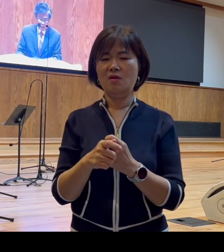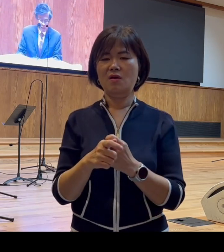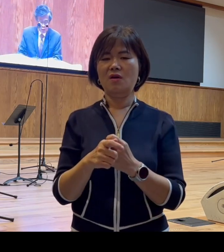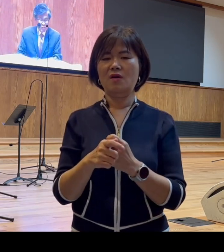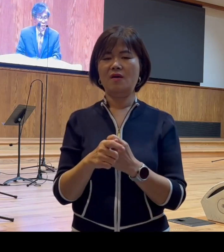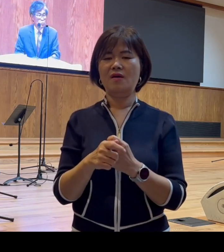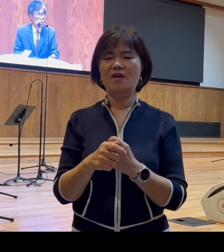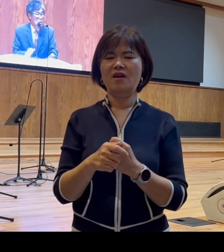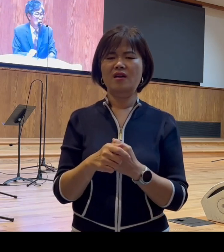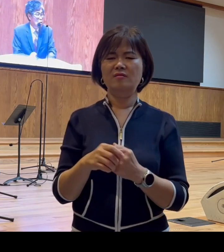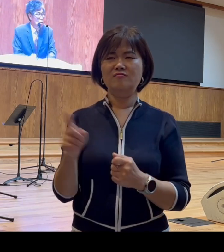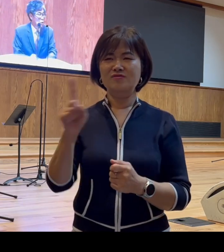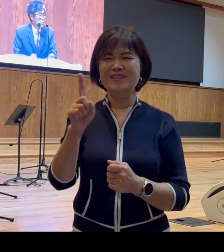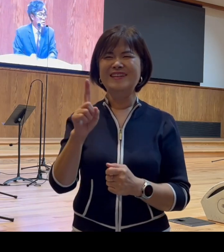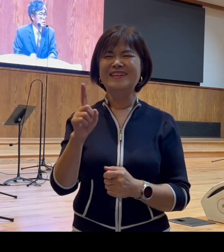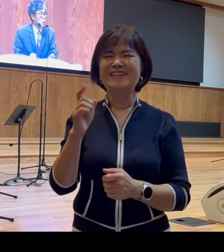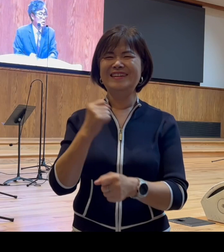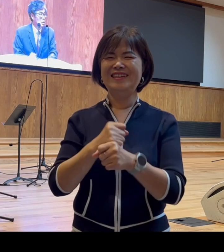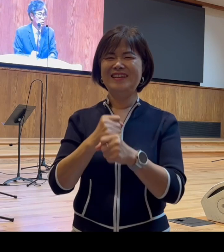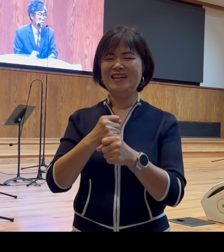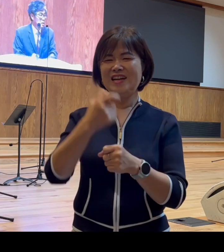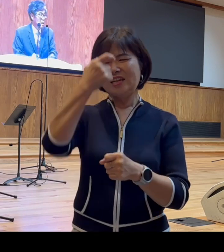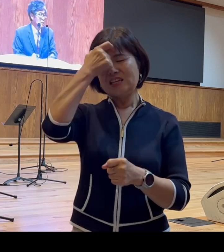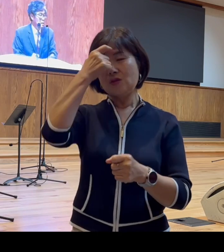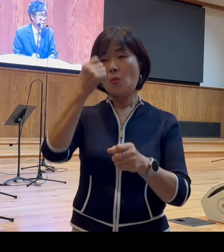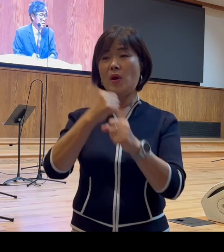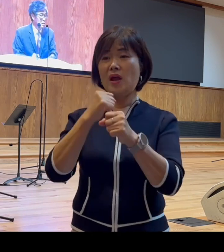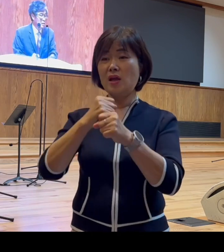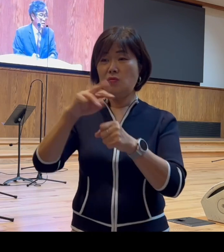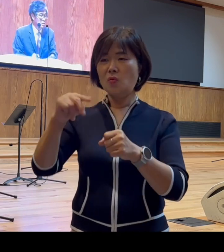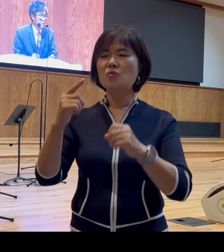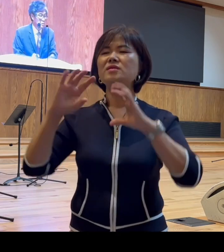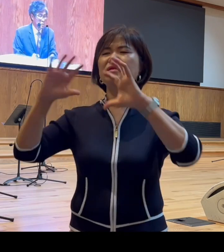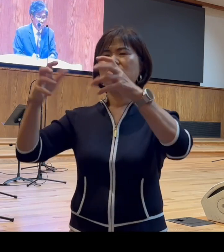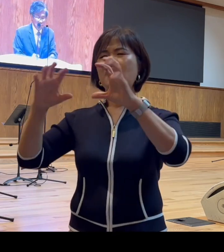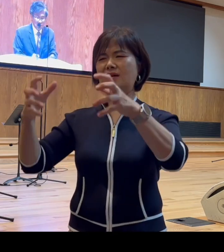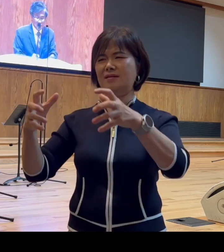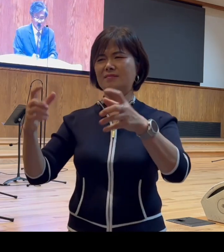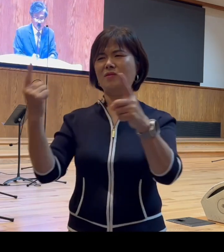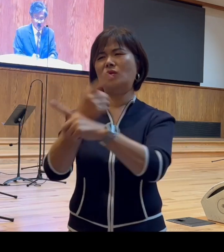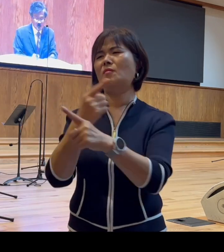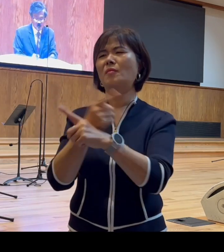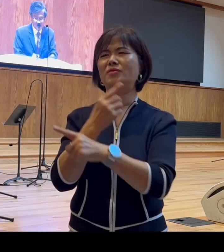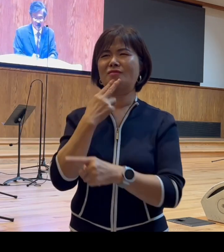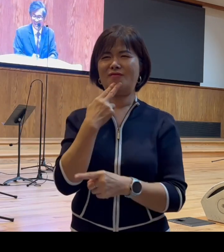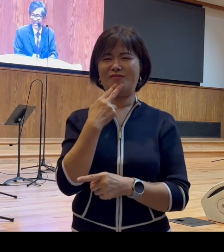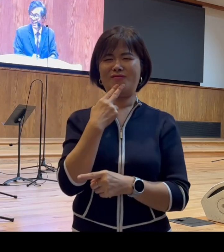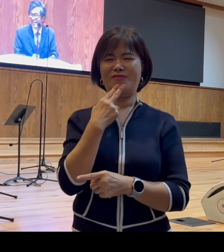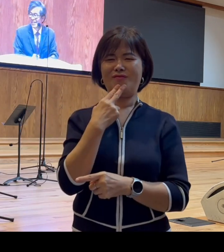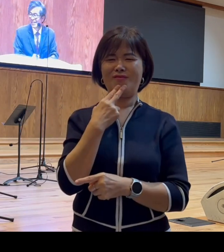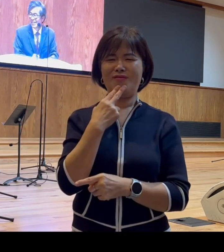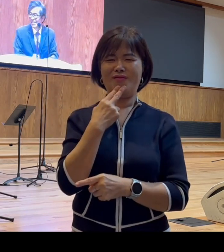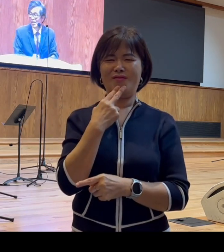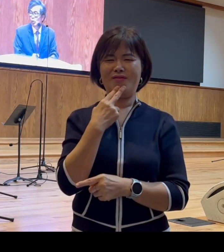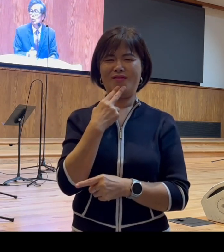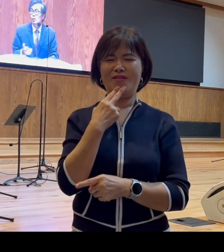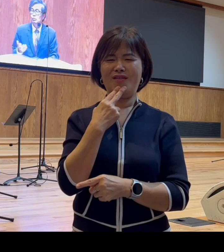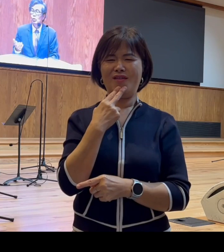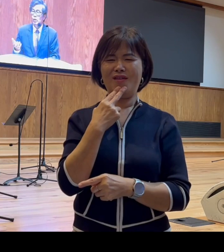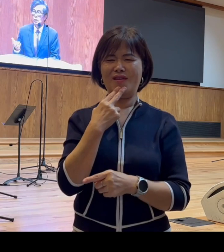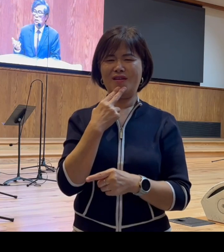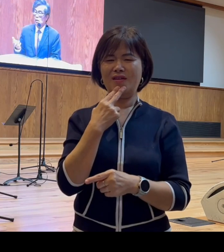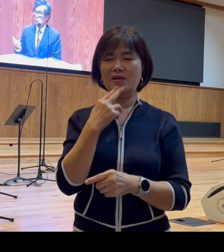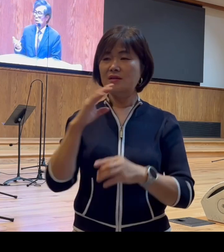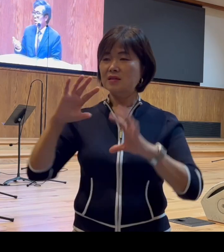이 얘기는 안 하는 게 좋겠죠. 제가 무슨 얘기 하려고 그랬냐면은 기도한다고 해서 세상 안 달라질 거다 이 얘기 하려고 그랬거든요.